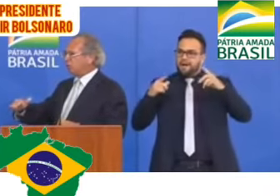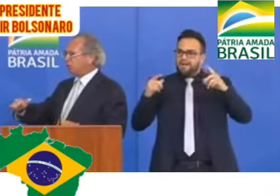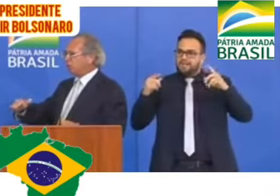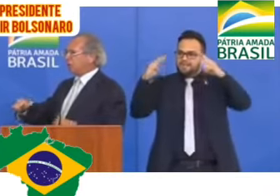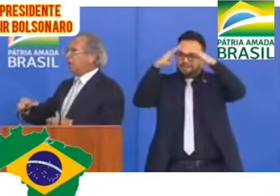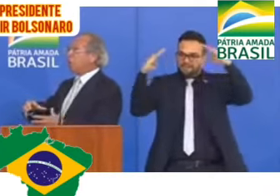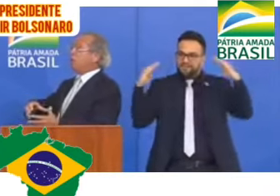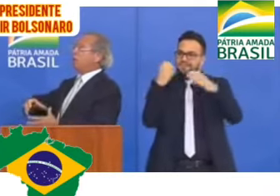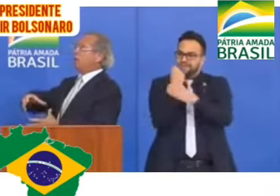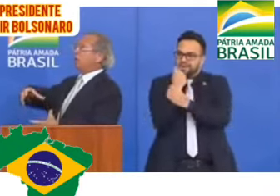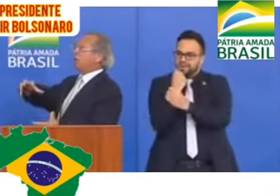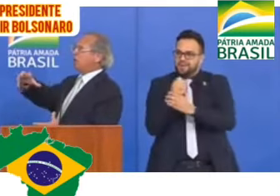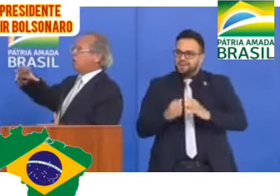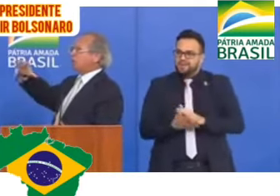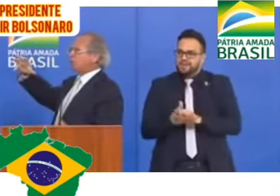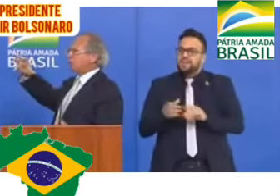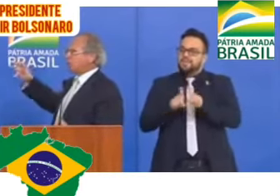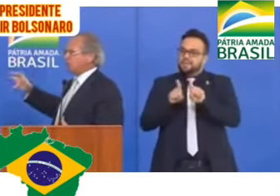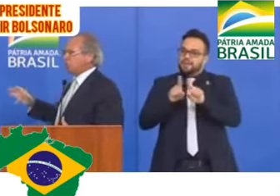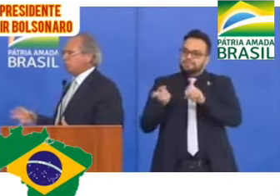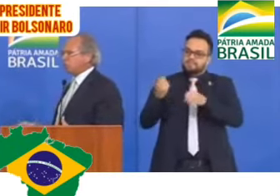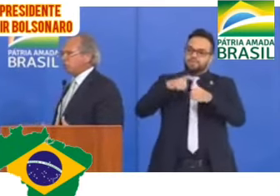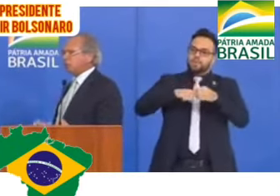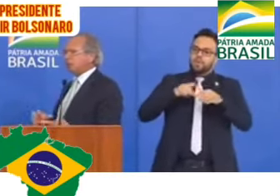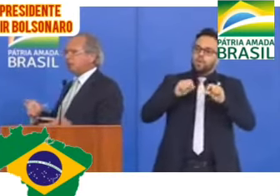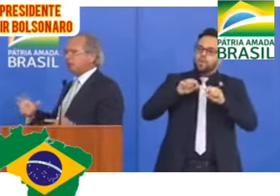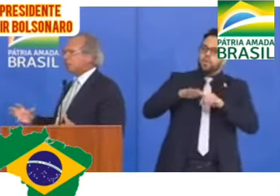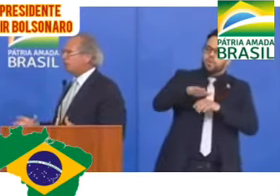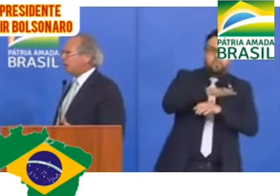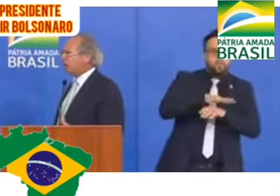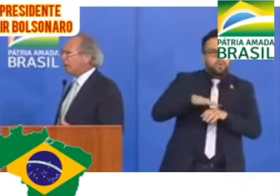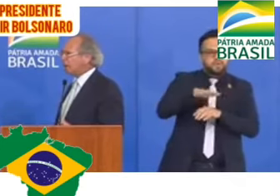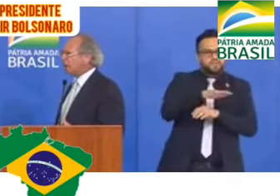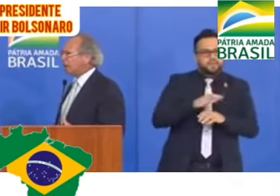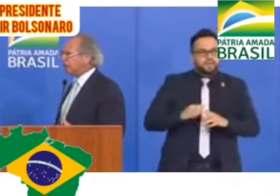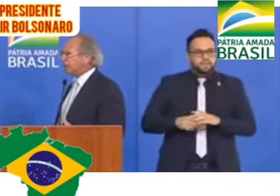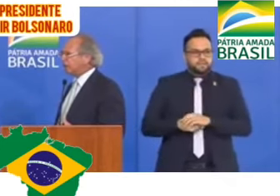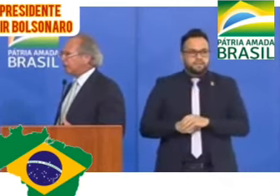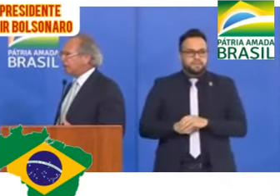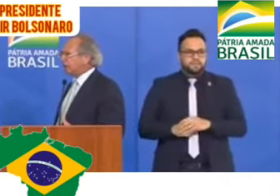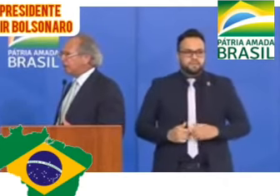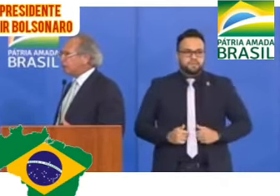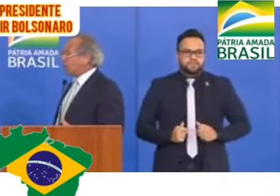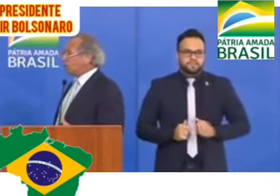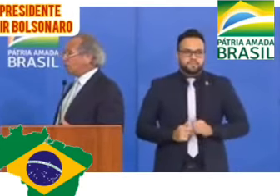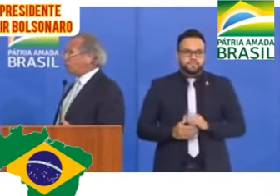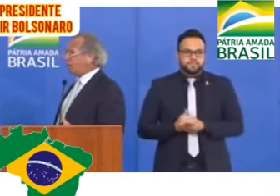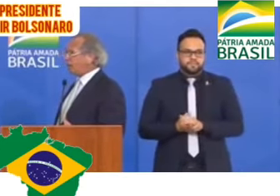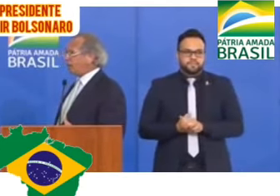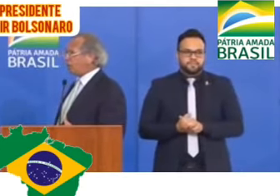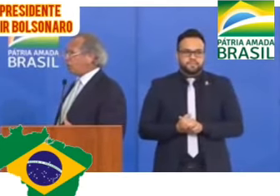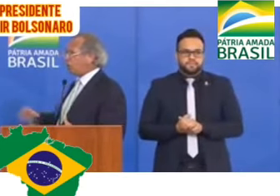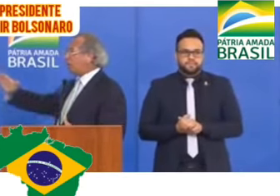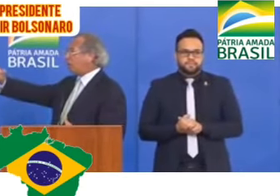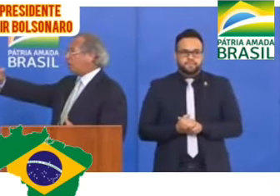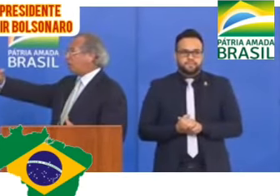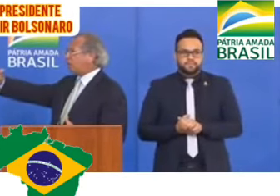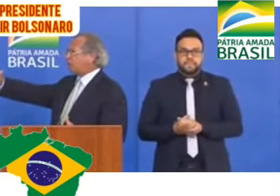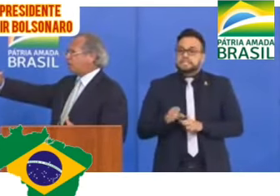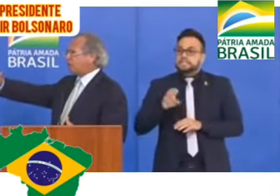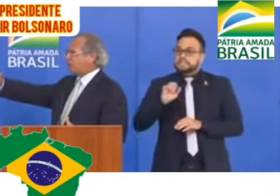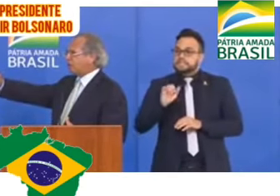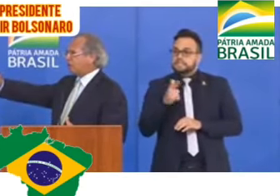piso e recuperar o espaço para os investimentos públicos e para as decisões corretas. Enquanto isso não houver, o